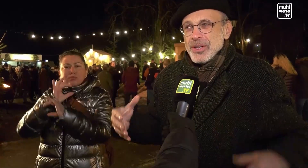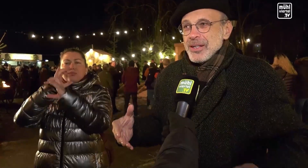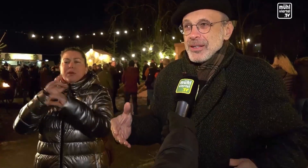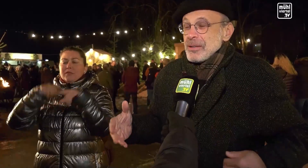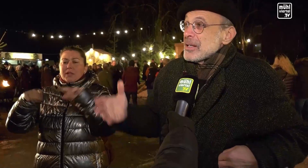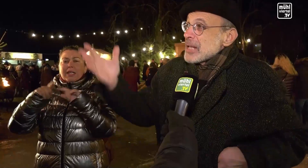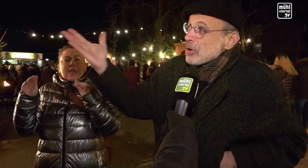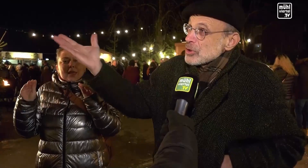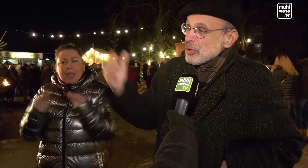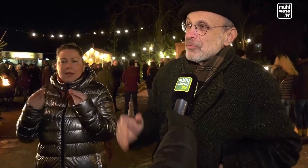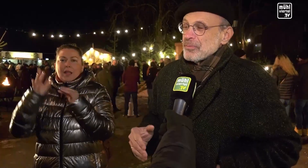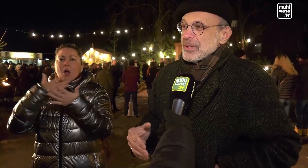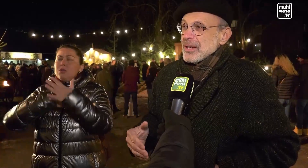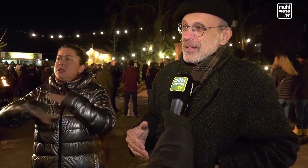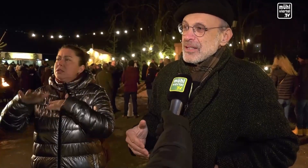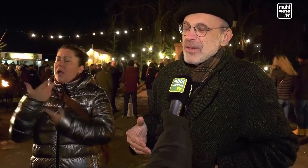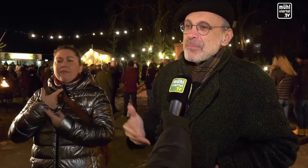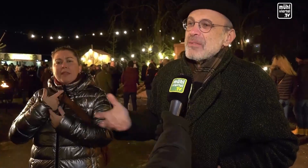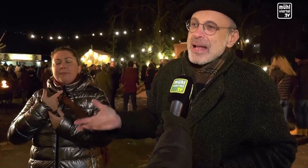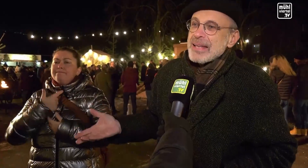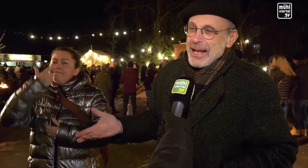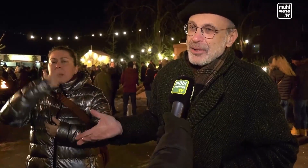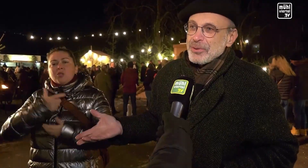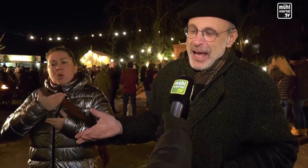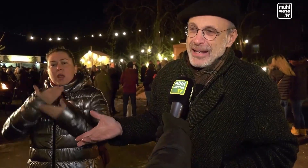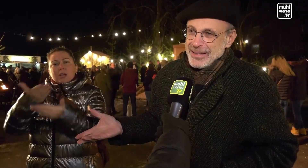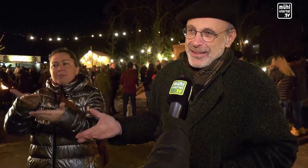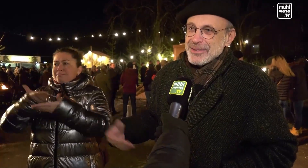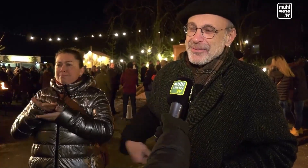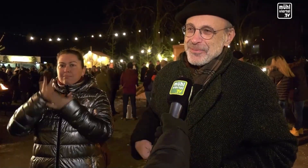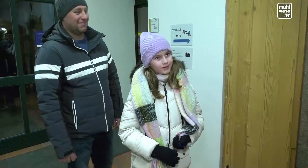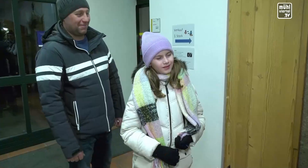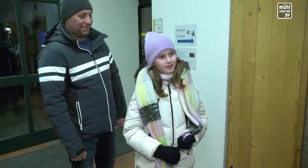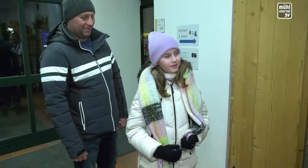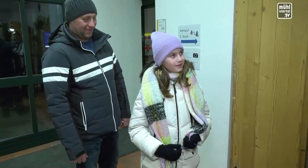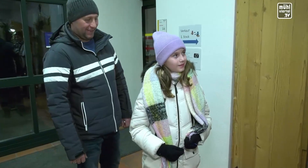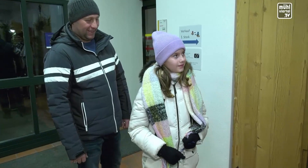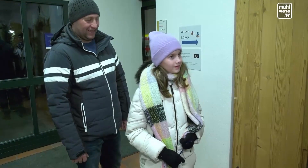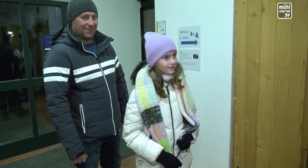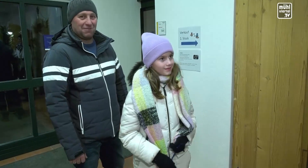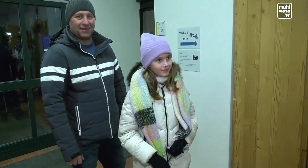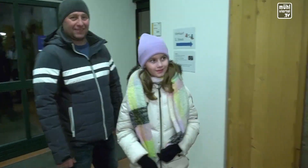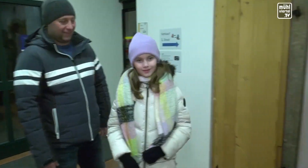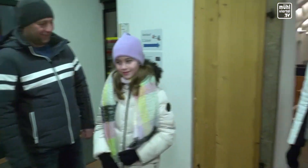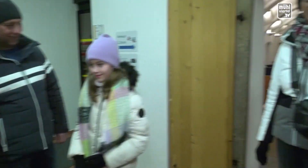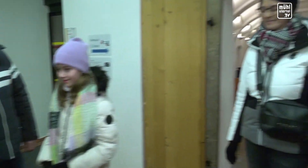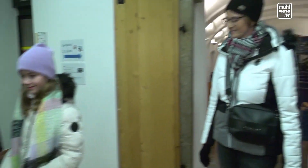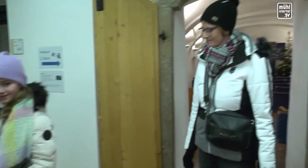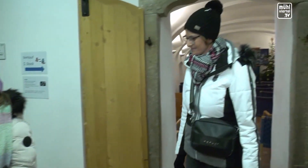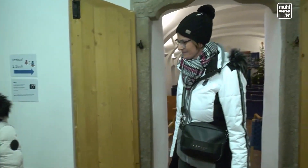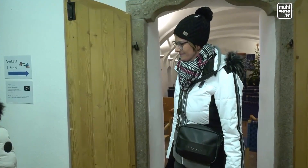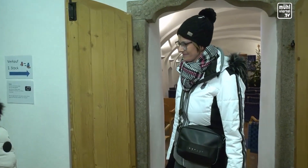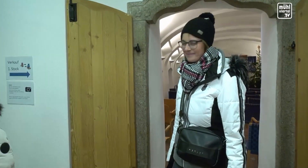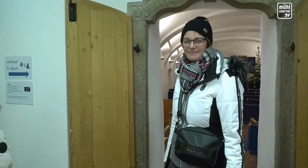kommt. Das Haus ist offen, es ist wie eine private Einladung eigentlich. Nach jahrelanger Pause durften jetzt auch